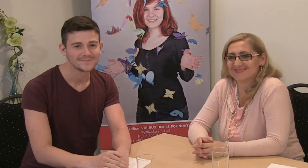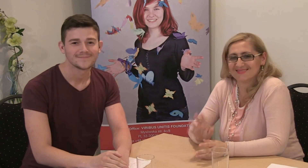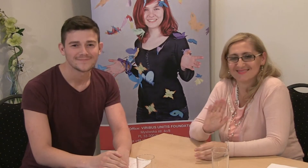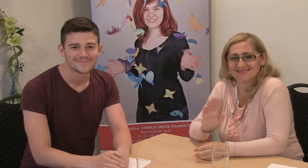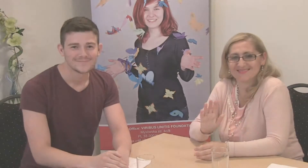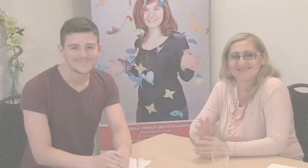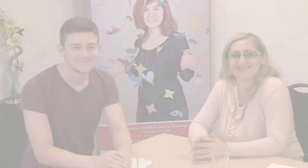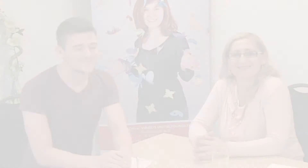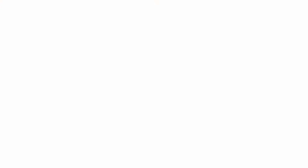Doviđenja.